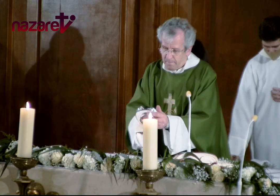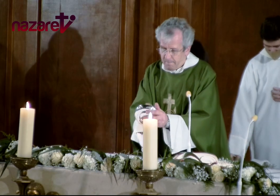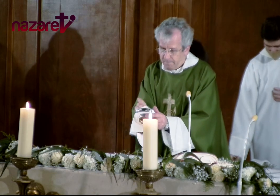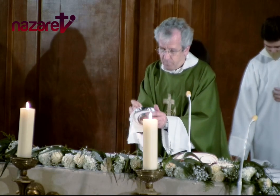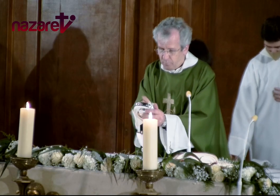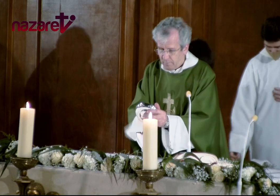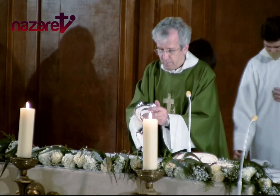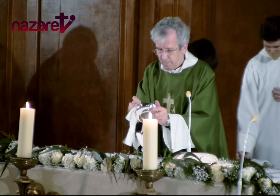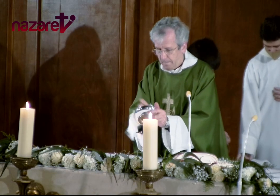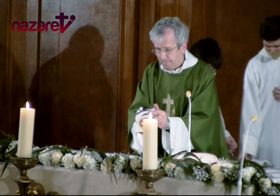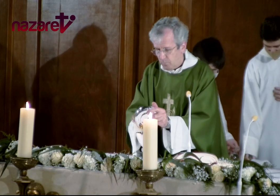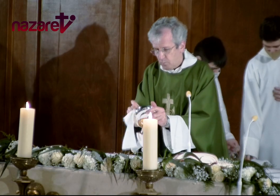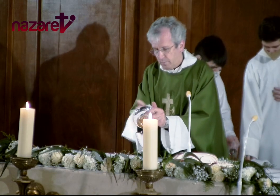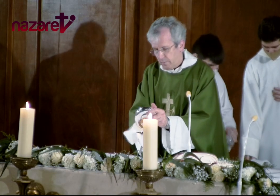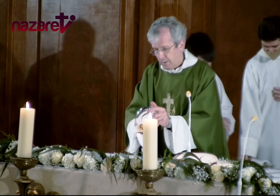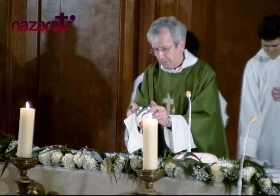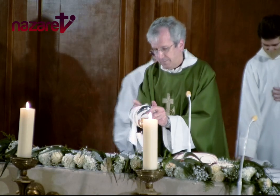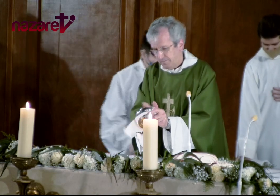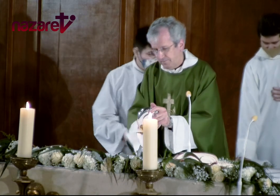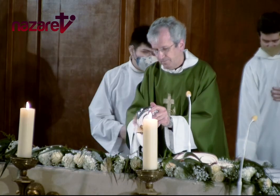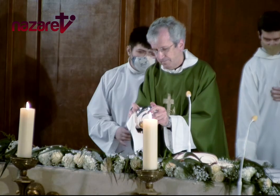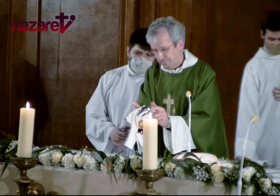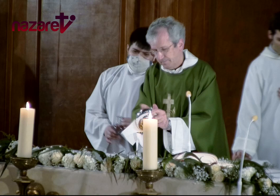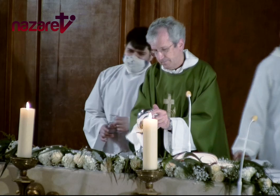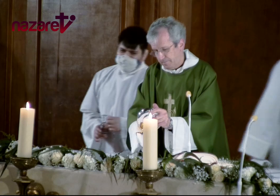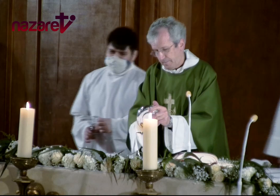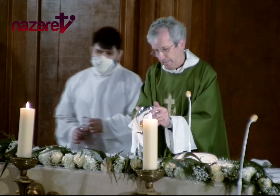usted esa sangre una gotita fuera